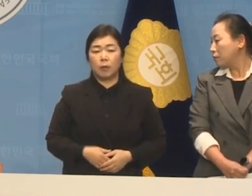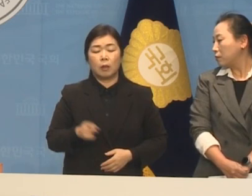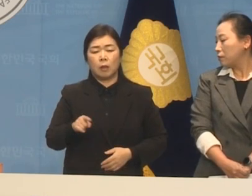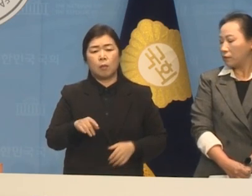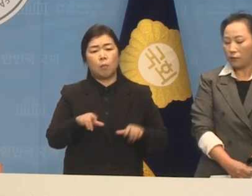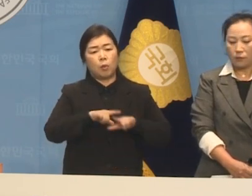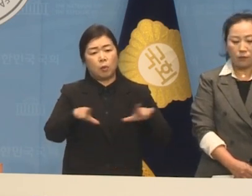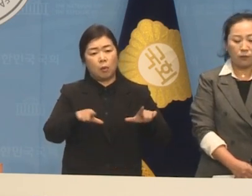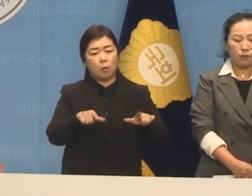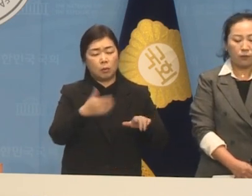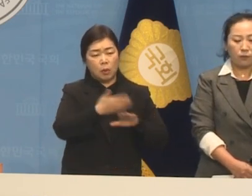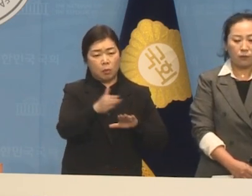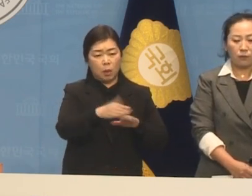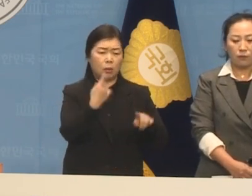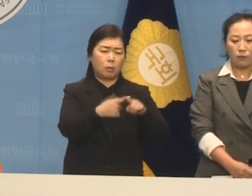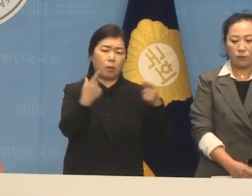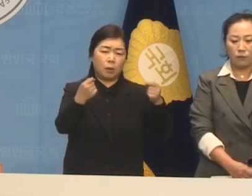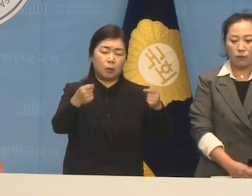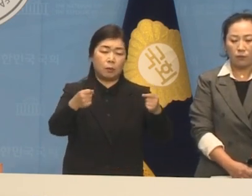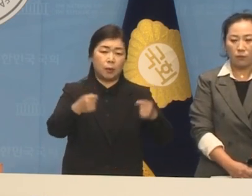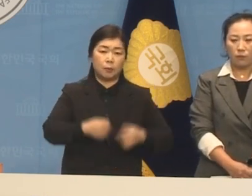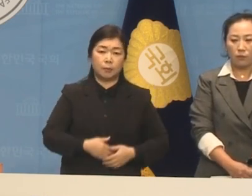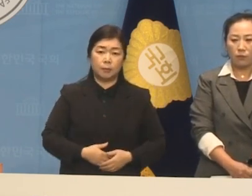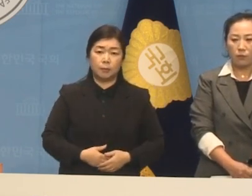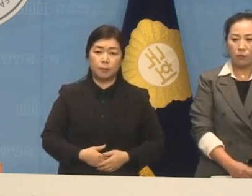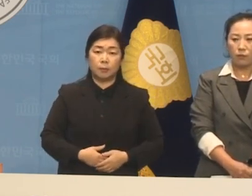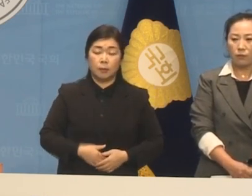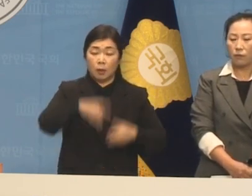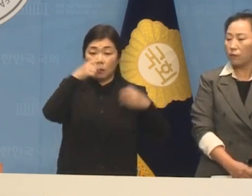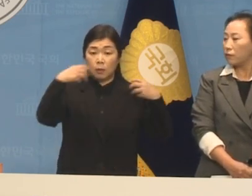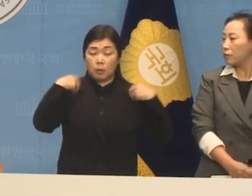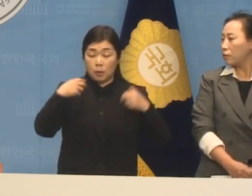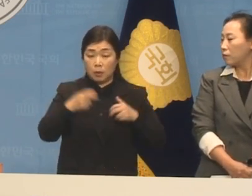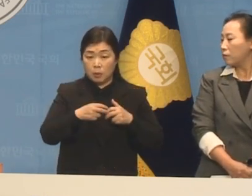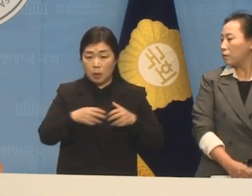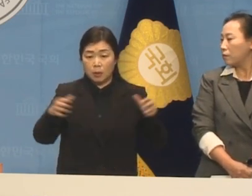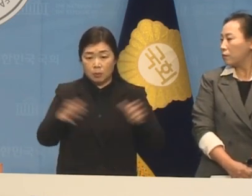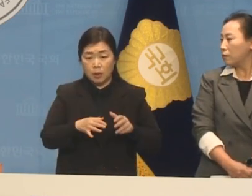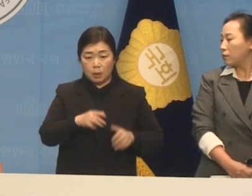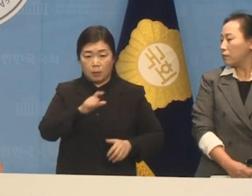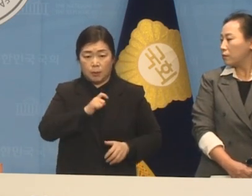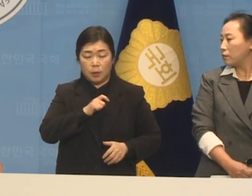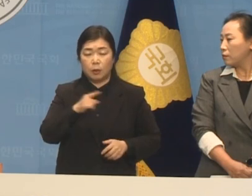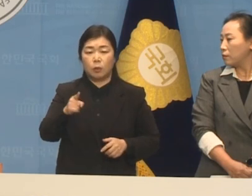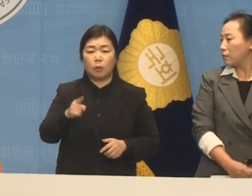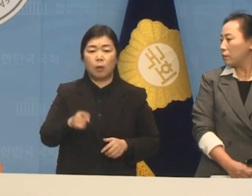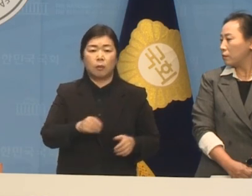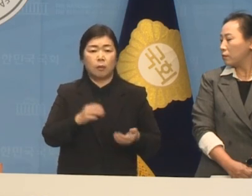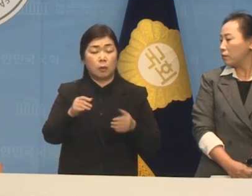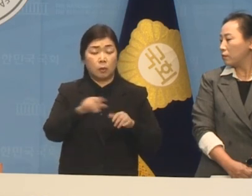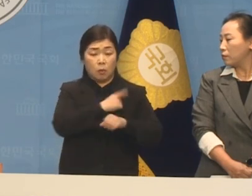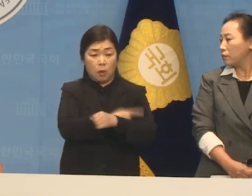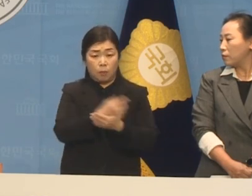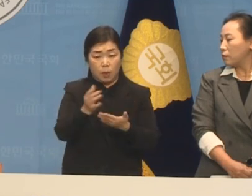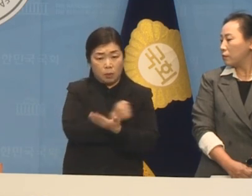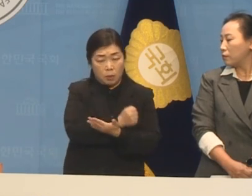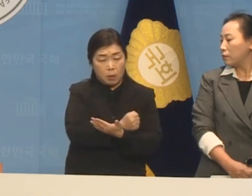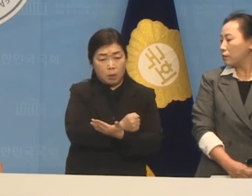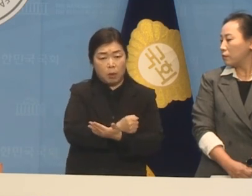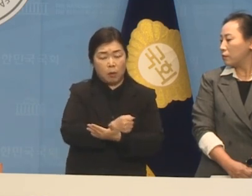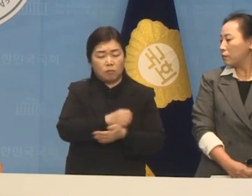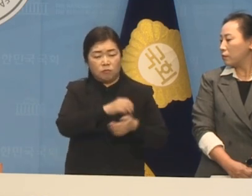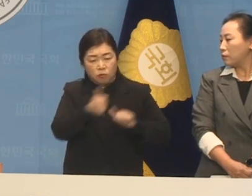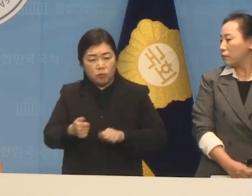시정잡배와 무엇이 다를 수 있겠습니까? 정부에서 의사들의 집단 이기주의 기득권을 뺏으려고 한다고